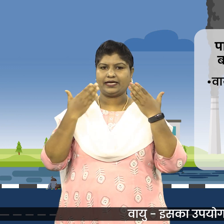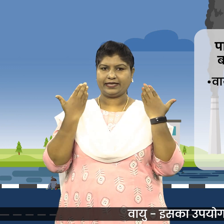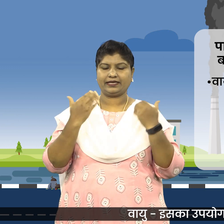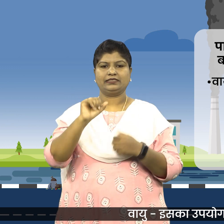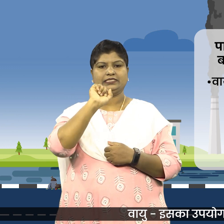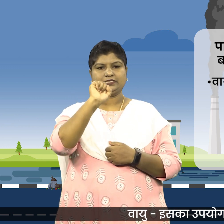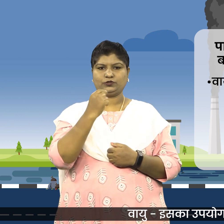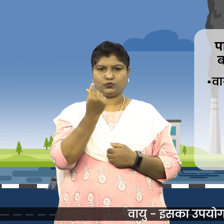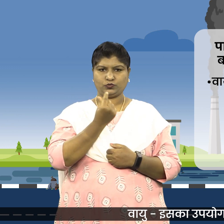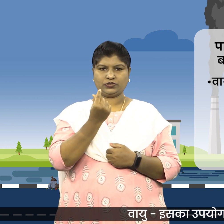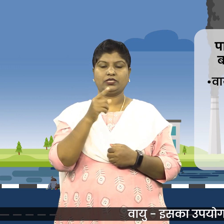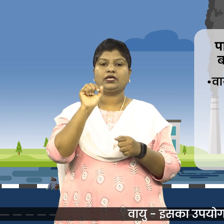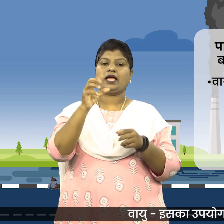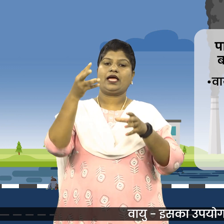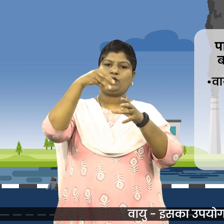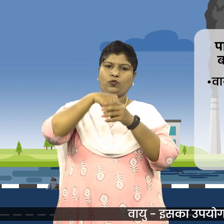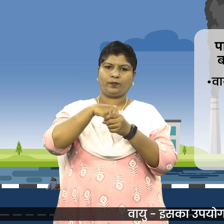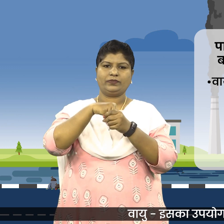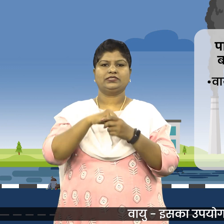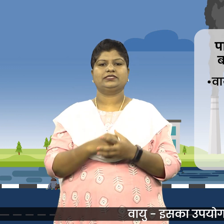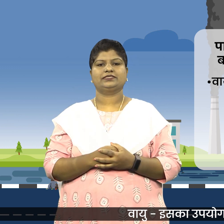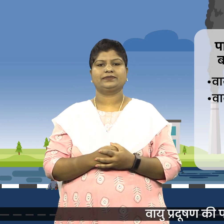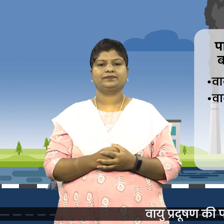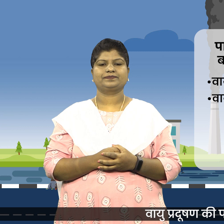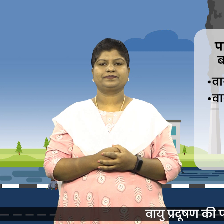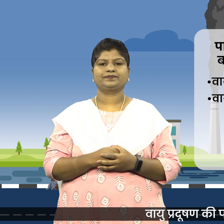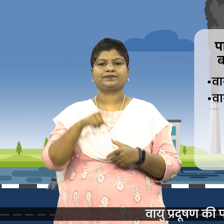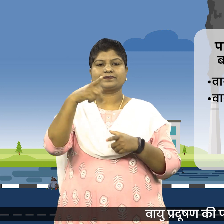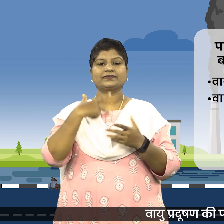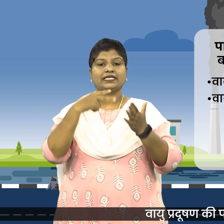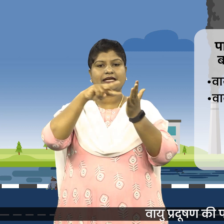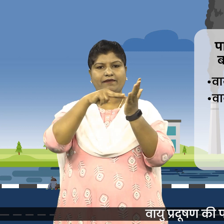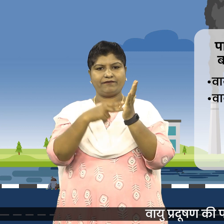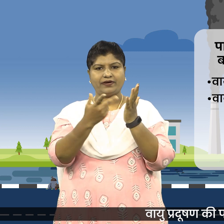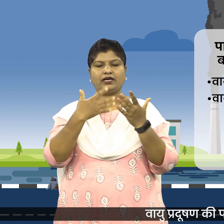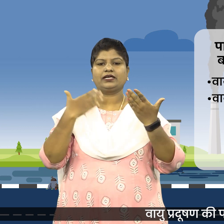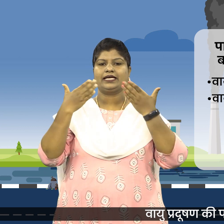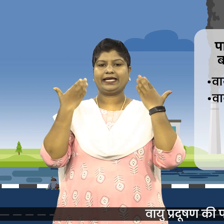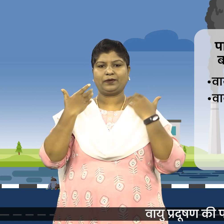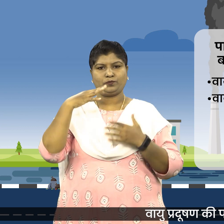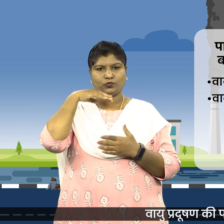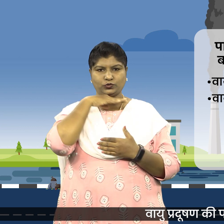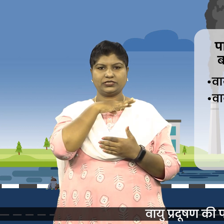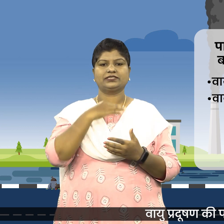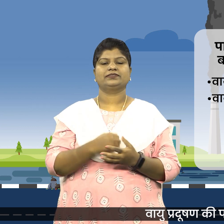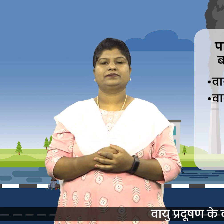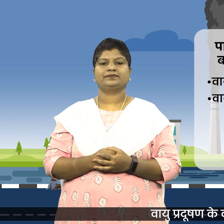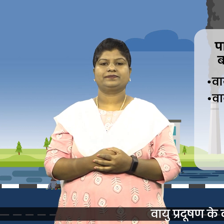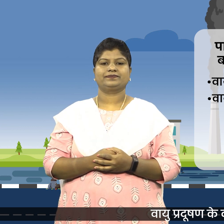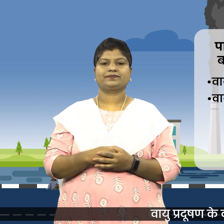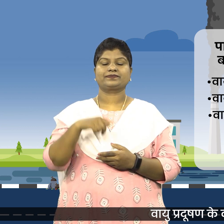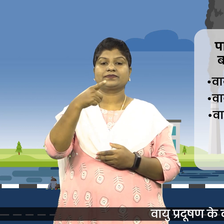वायु, इसके उपयोग और संगठन, वायु प्रदूषण की परिभाषा,